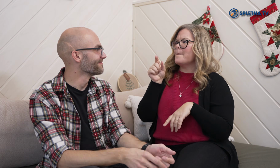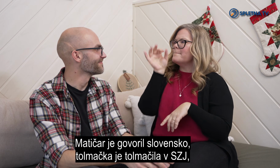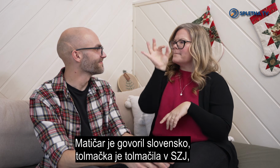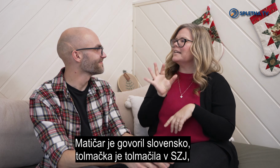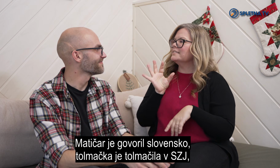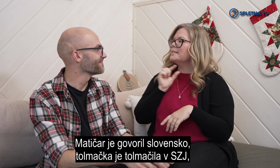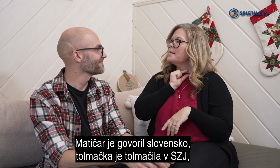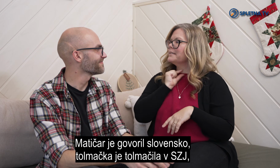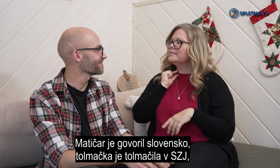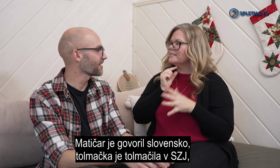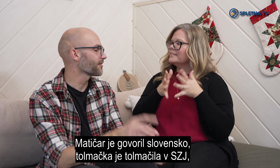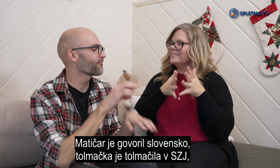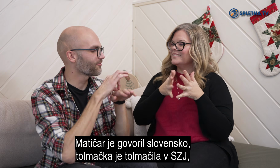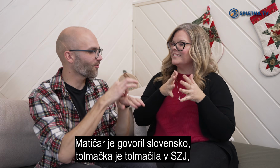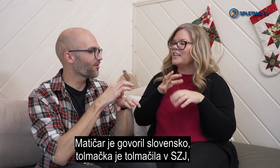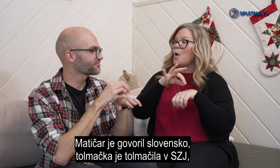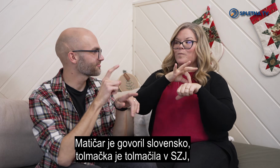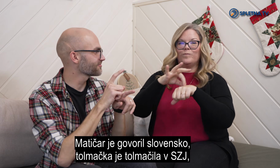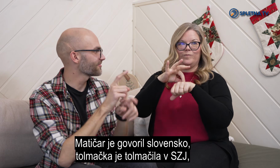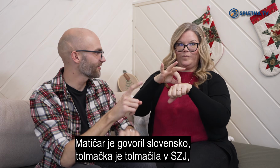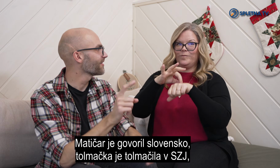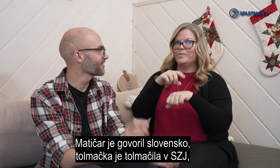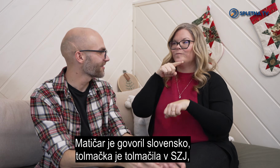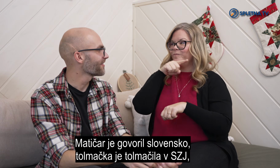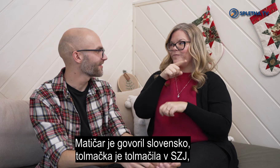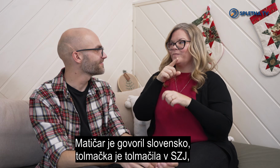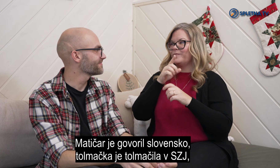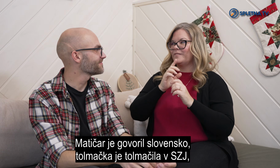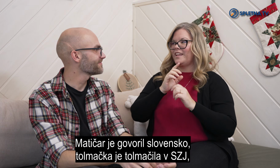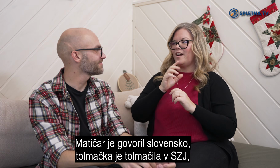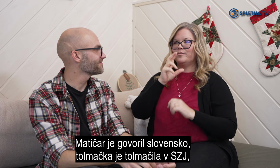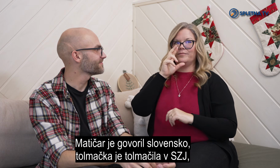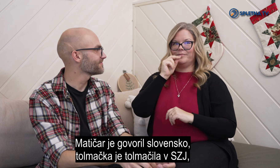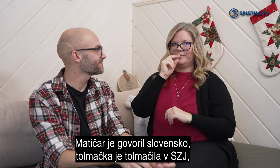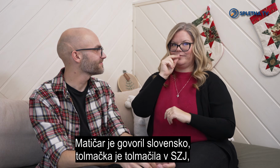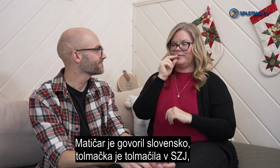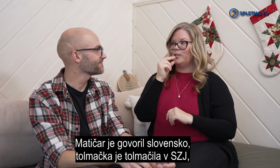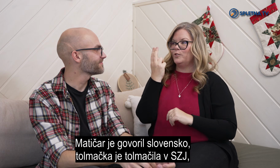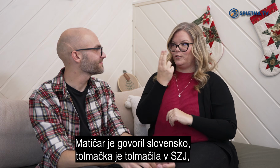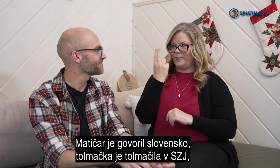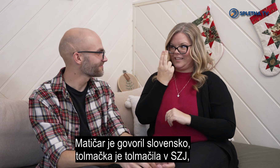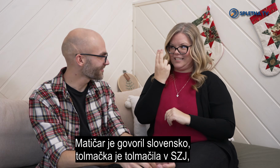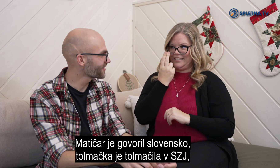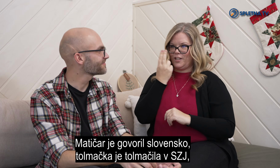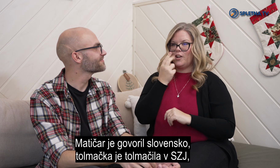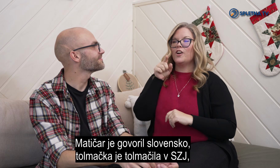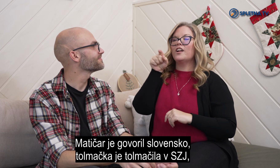Matičar je govoril slovensko, tolmačka je tolmačila v slovenski znakovni jezik, matičarjeva žena pa je prevajala v